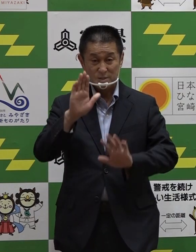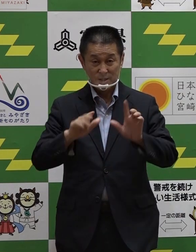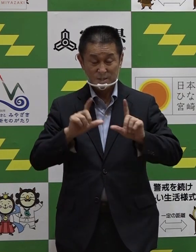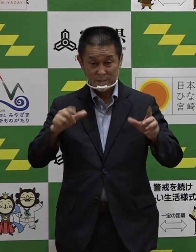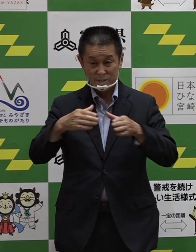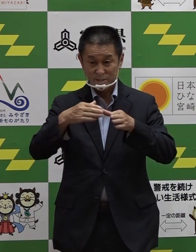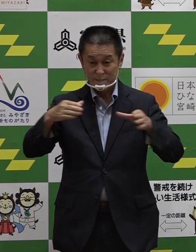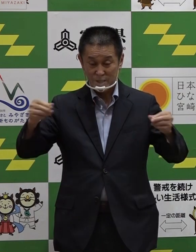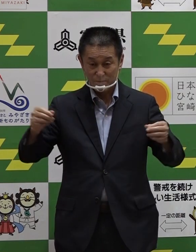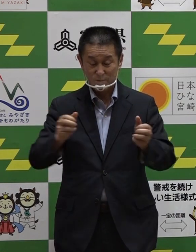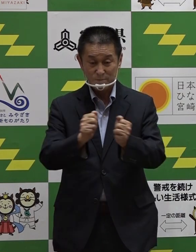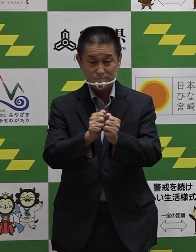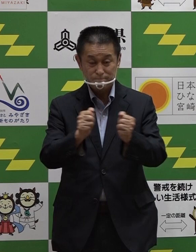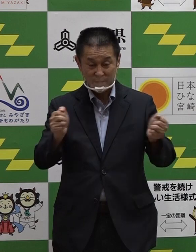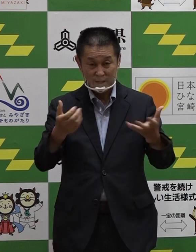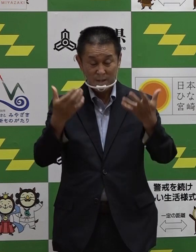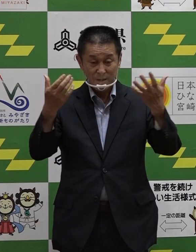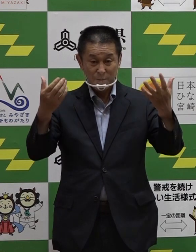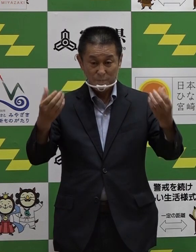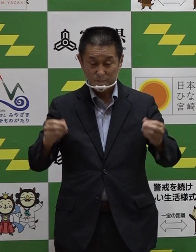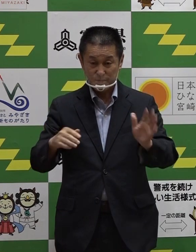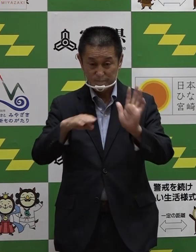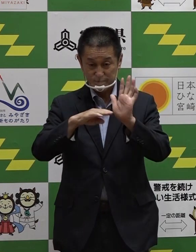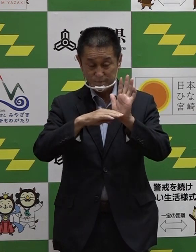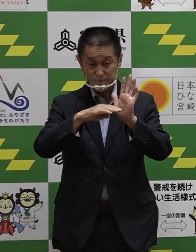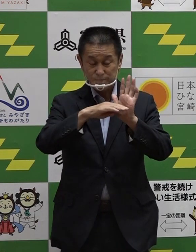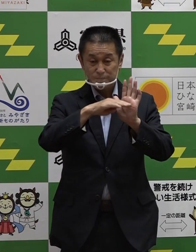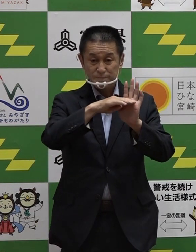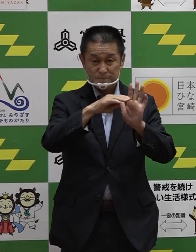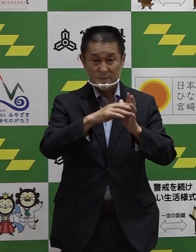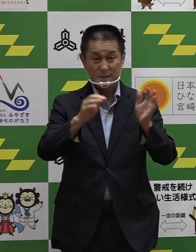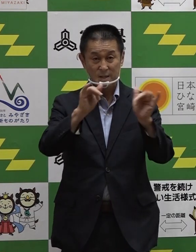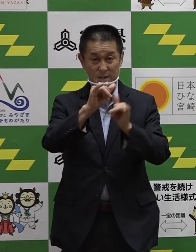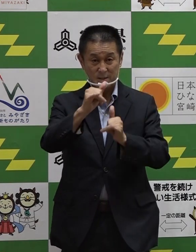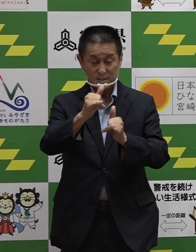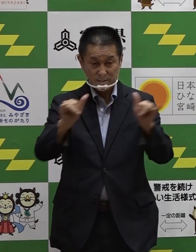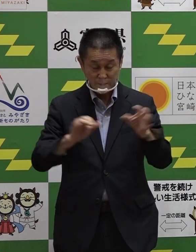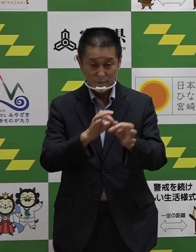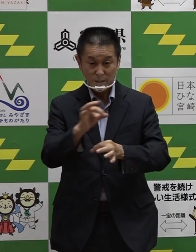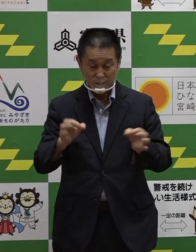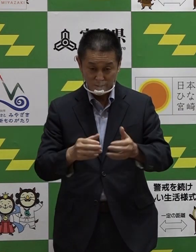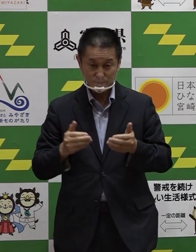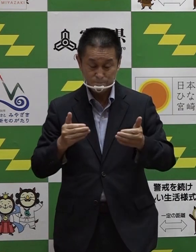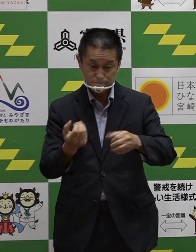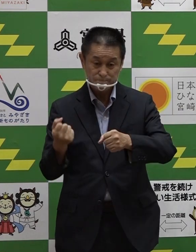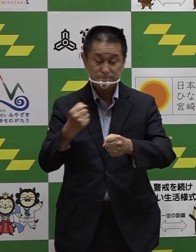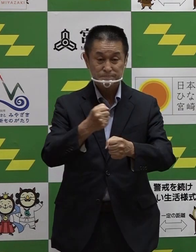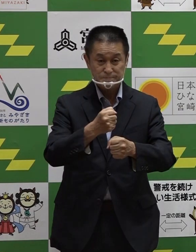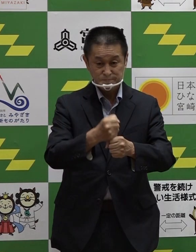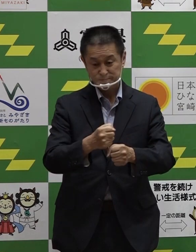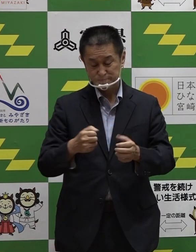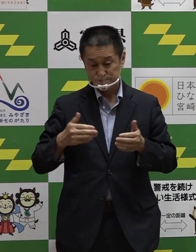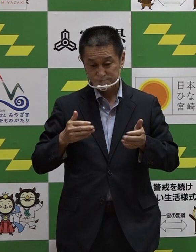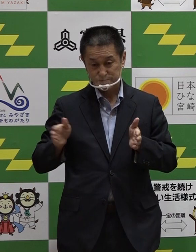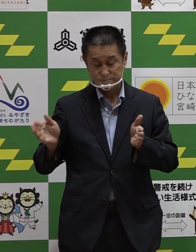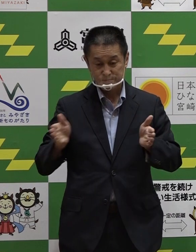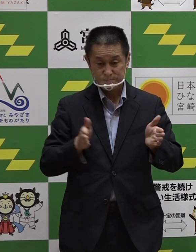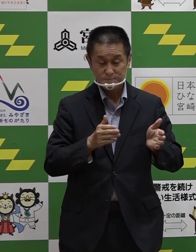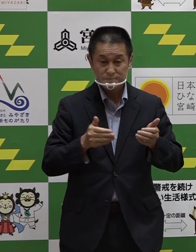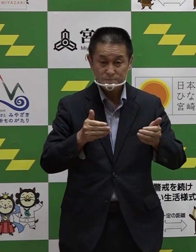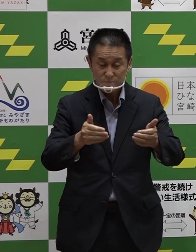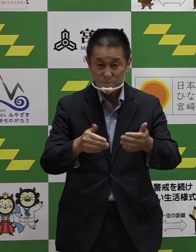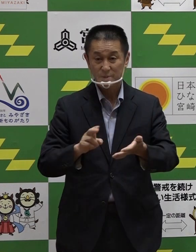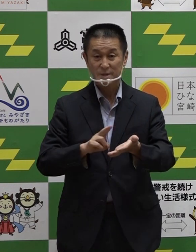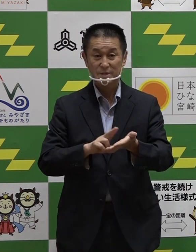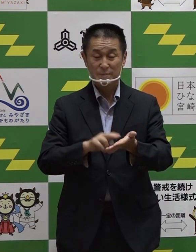全国的に解除されて以降、段階を踏んで社会経済活動を回復させていく、そういう段取りが決まっているわけであり